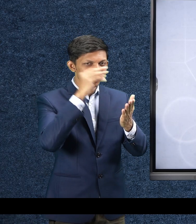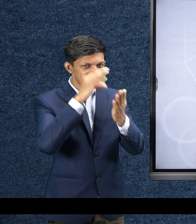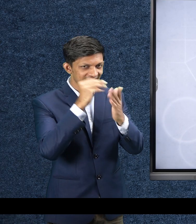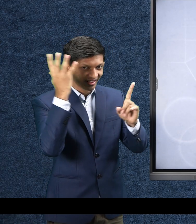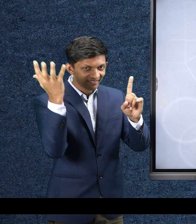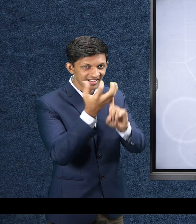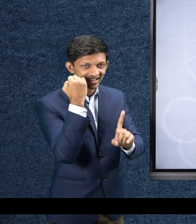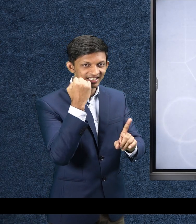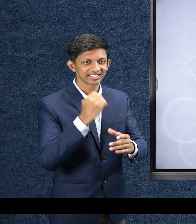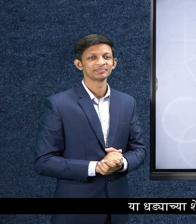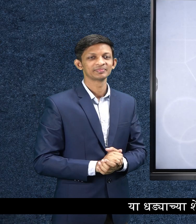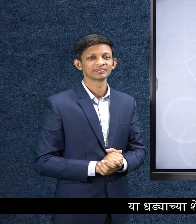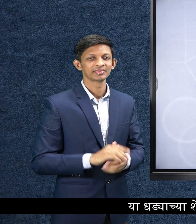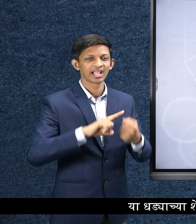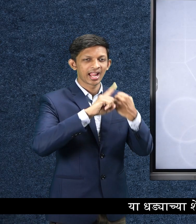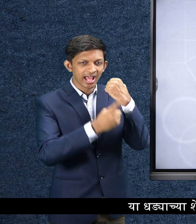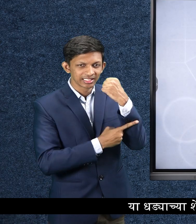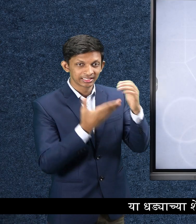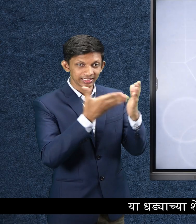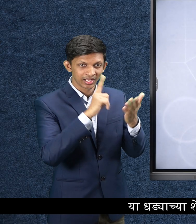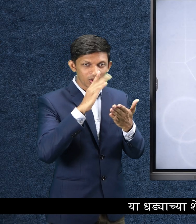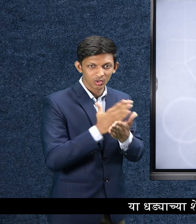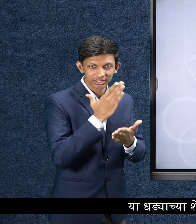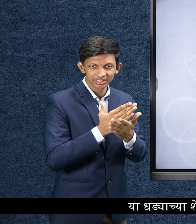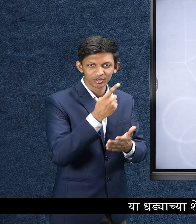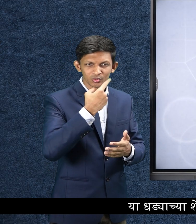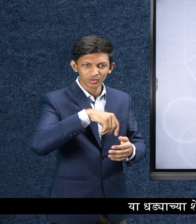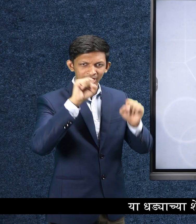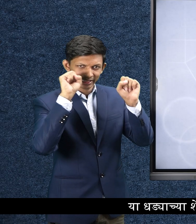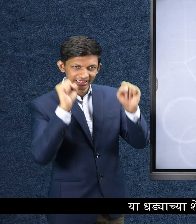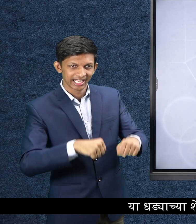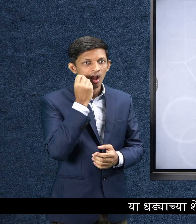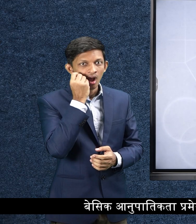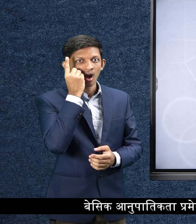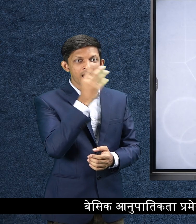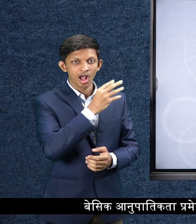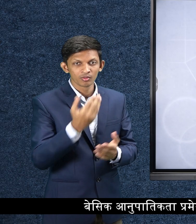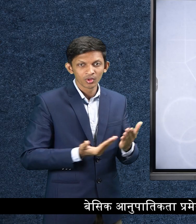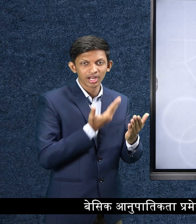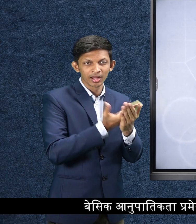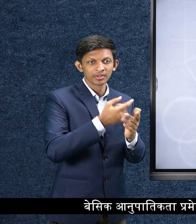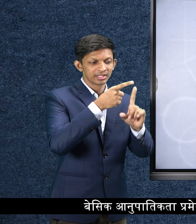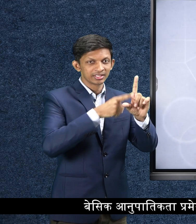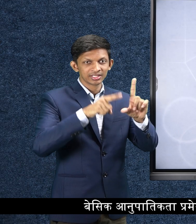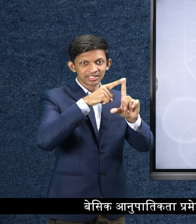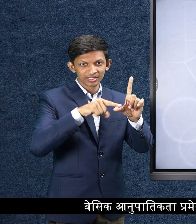या शिकण्याचे परिणाम या धड्याच्या शेवटी आपण हे करण्यास सक्षम असाल. बेसिक अनुपातिक पातिकता